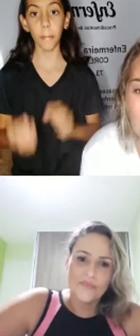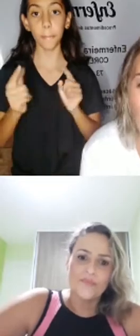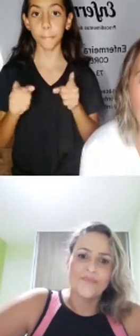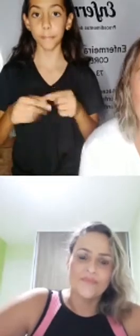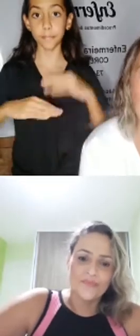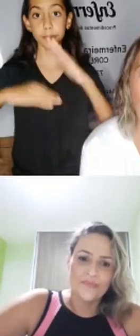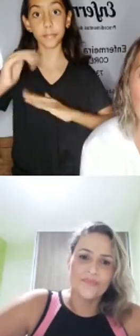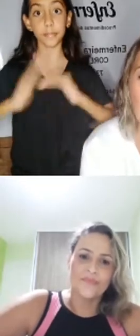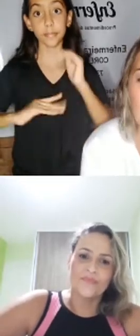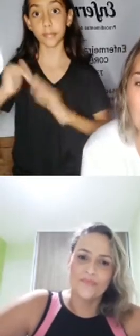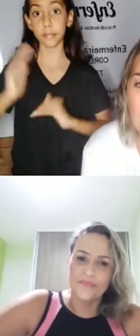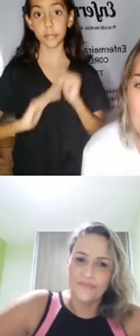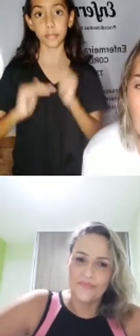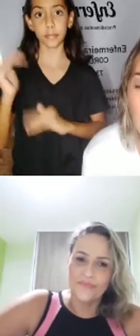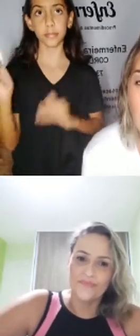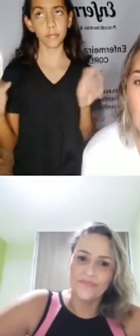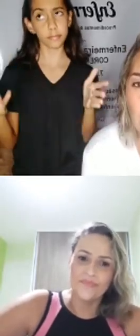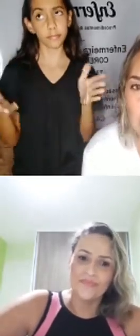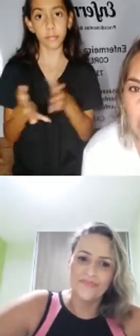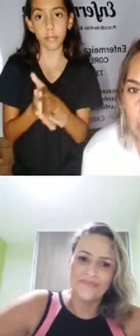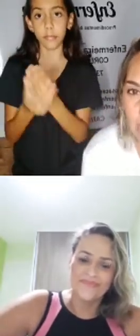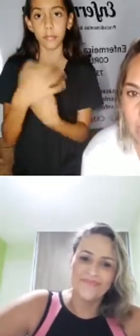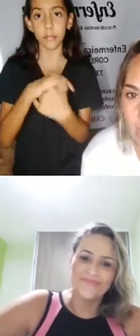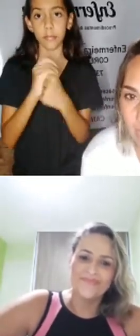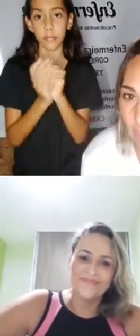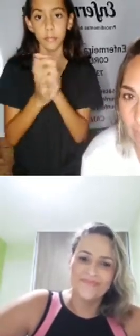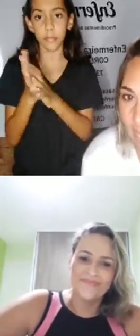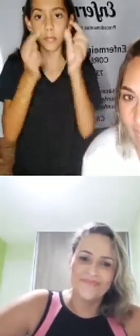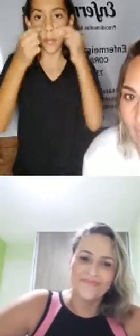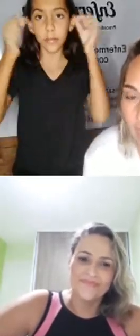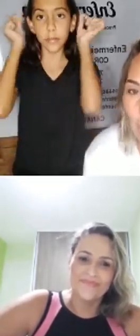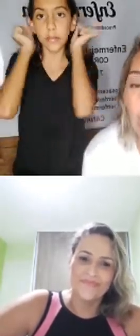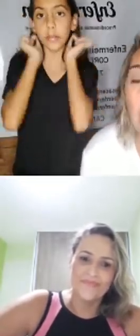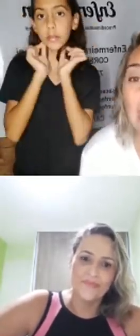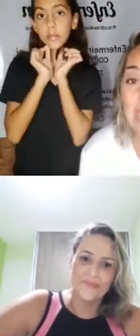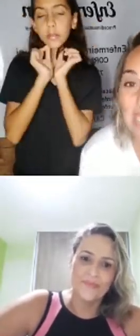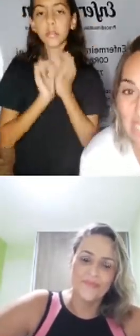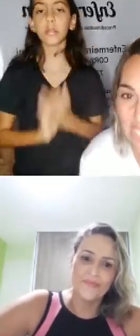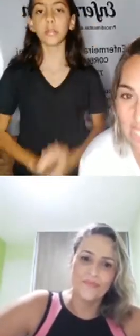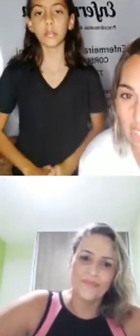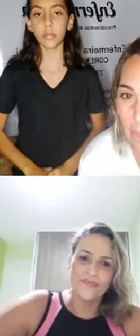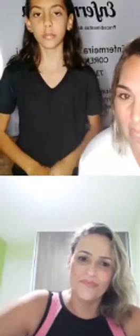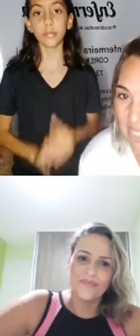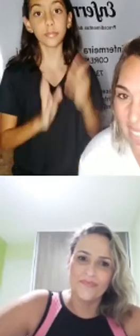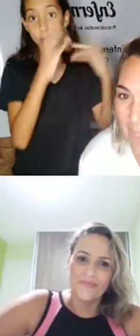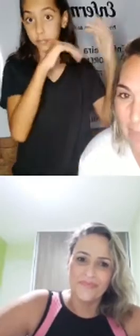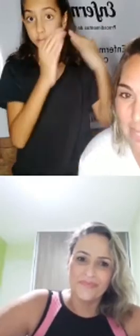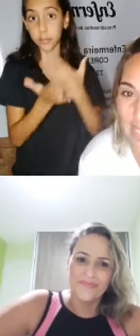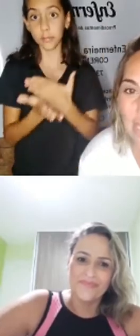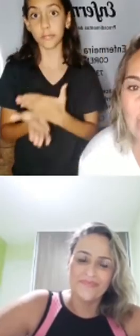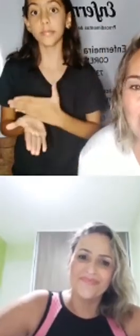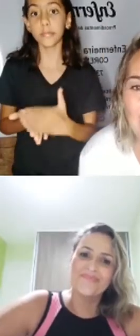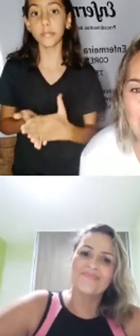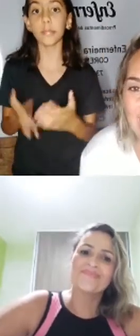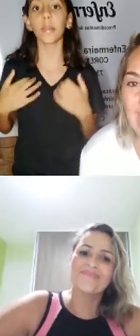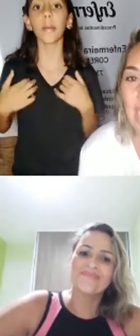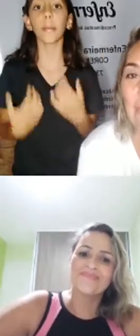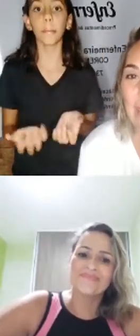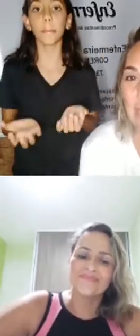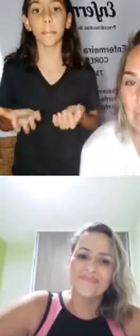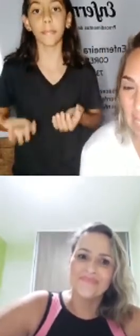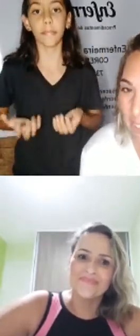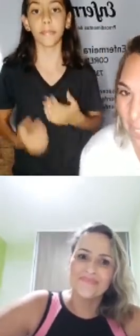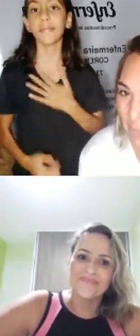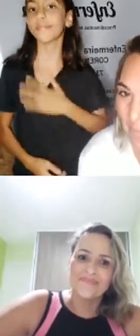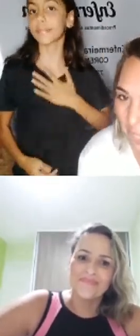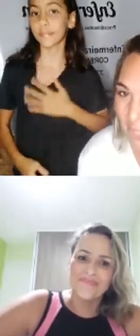atendimentos, quais são as medidas, né, preventivas que vocês têm adotado. Mas antes de começarmos, eu gostaria, aquela